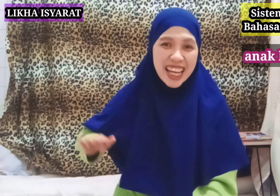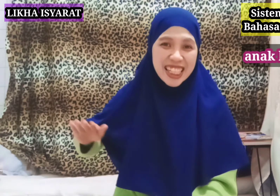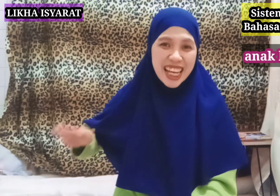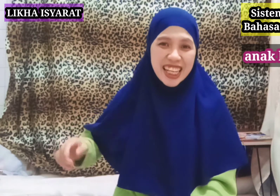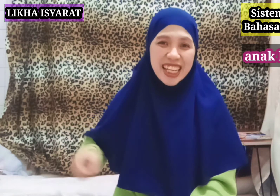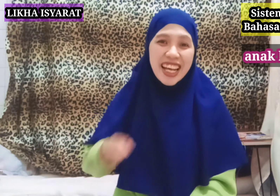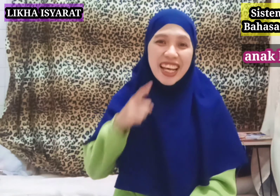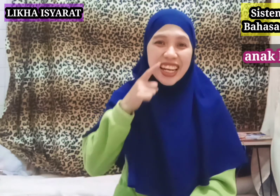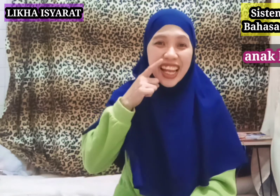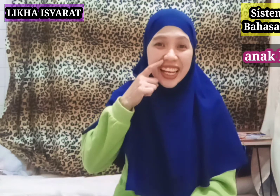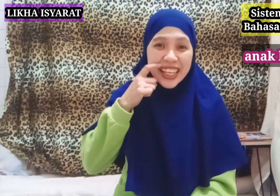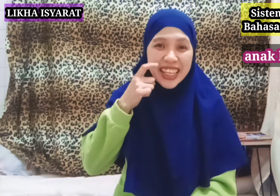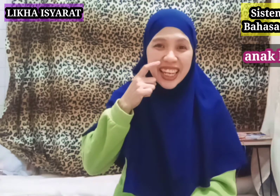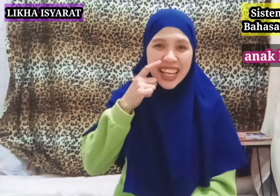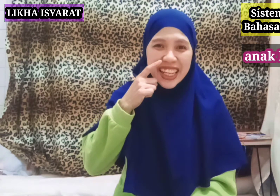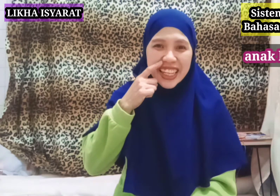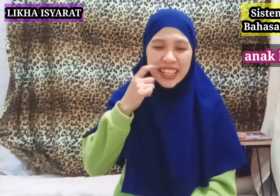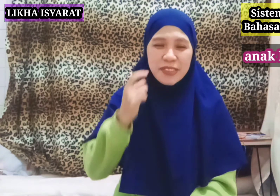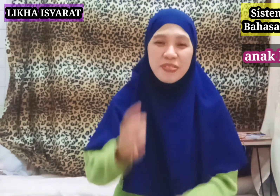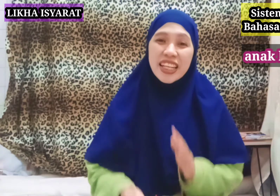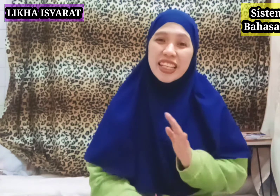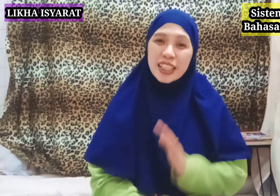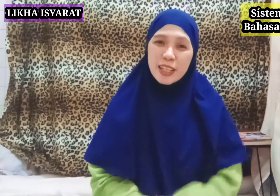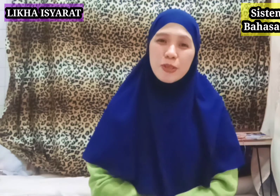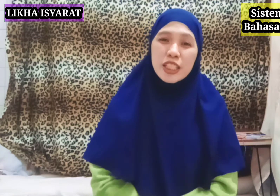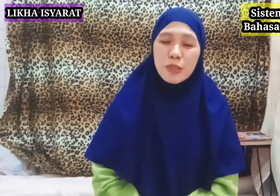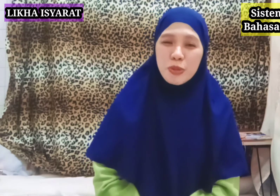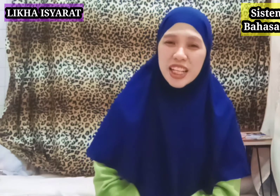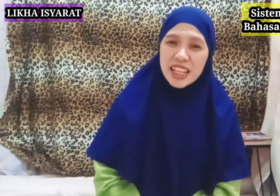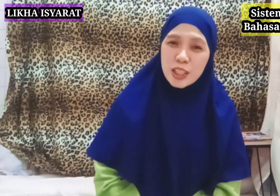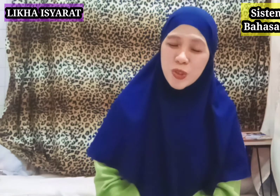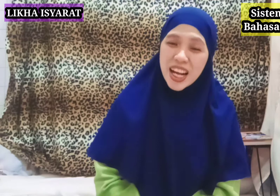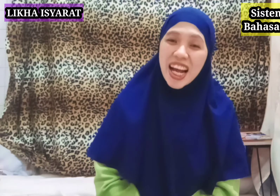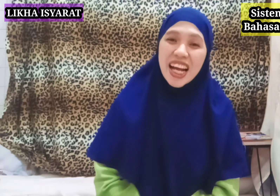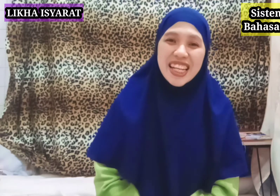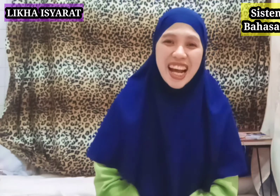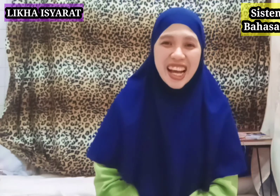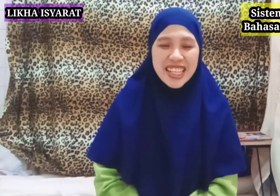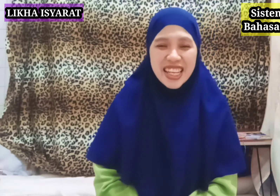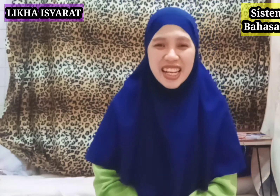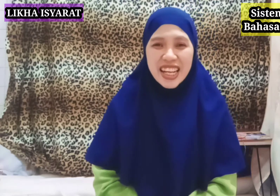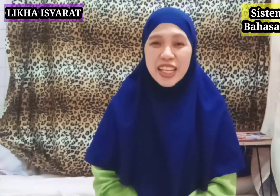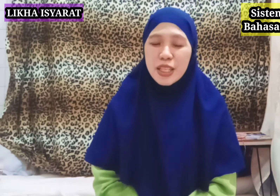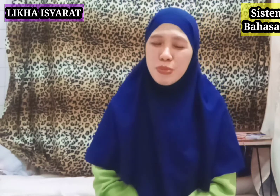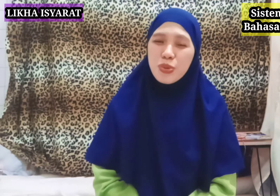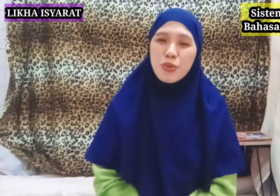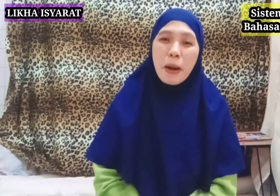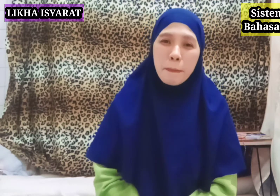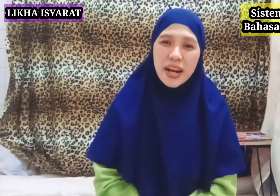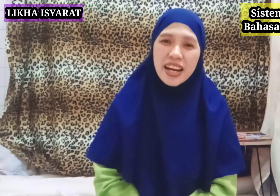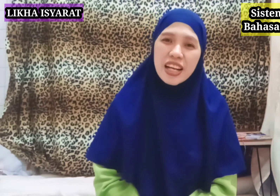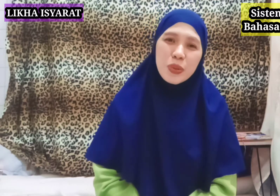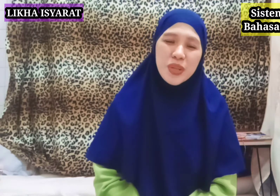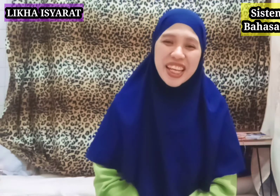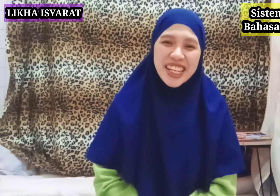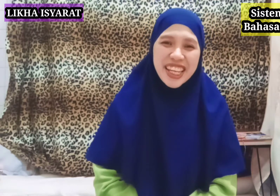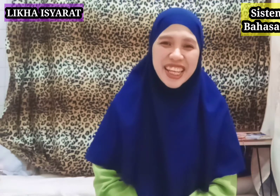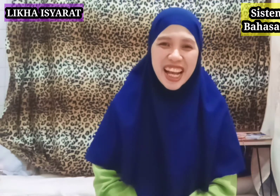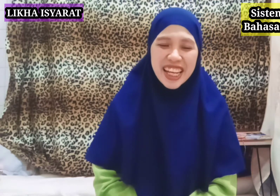anak laki-laki. Terus di seputar anak juga ada ayah, ibu, bapak gitu, nenek,